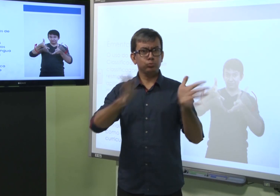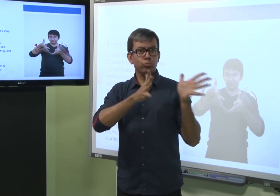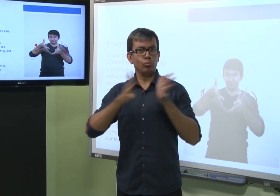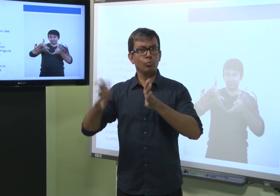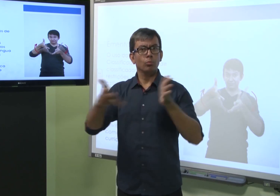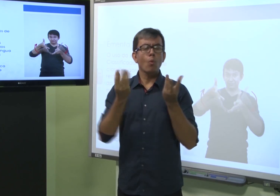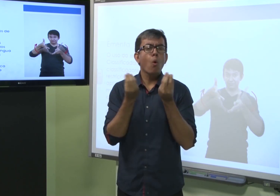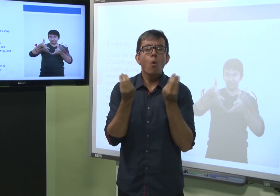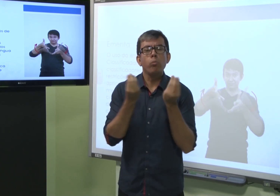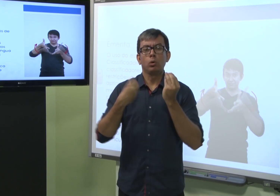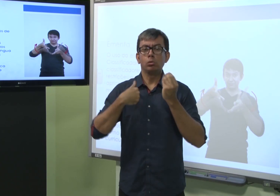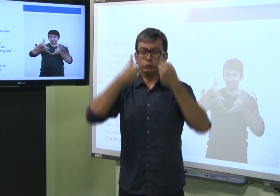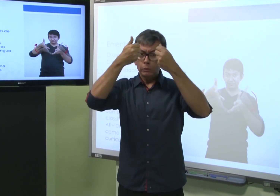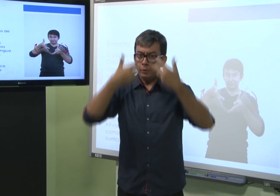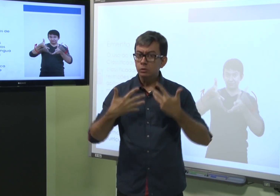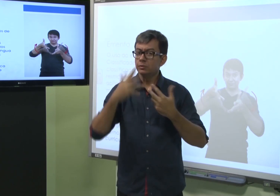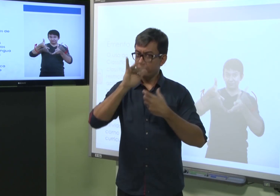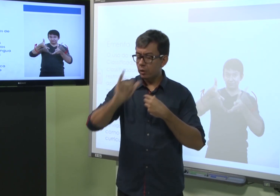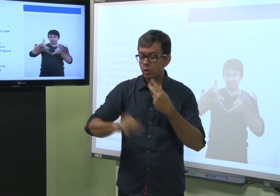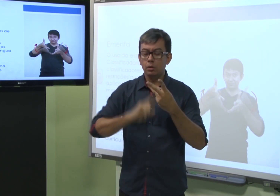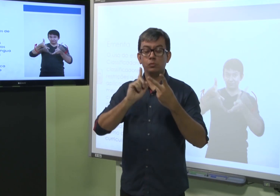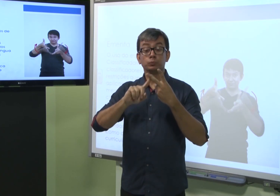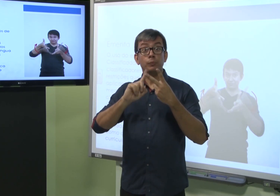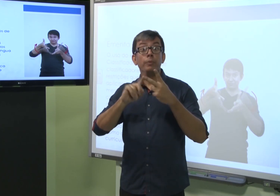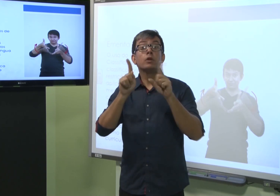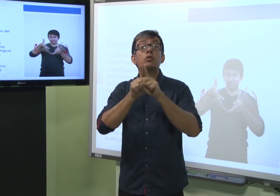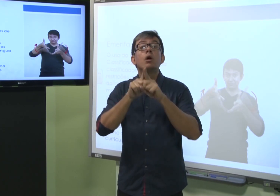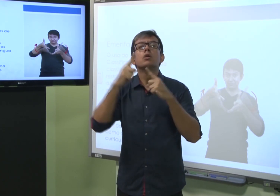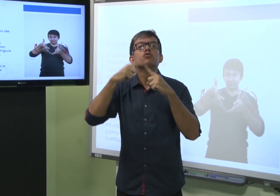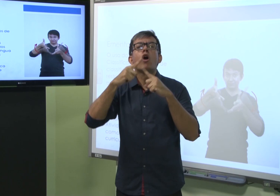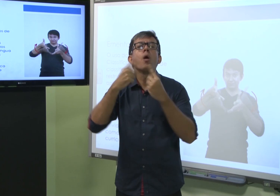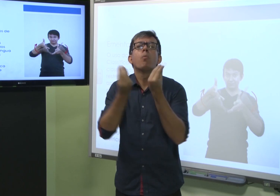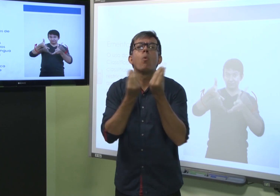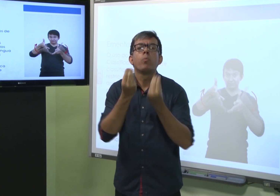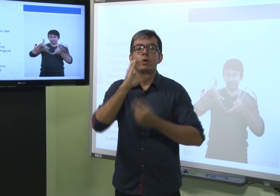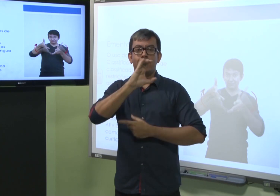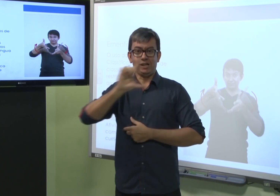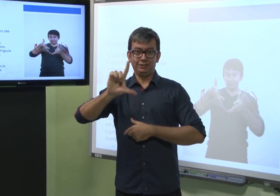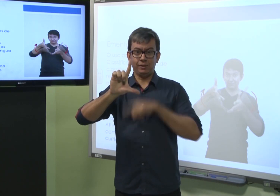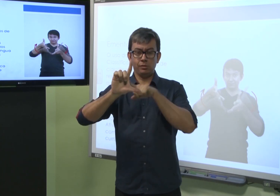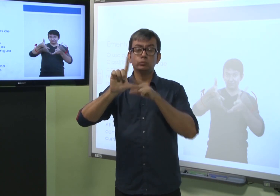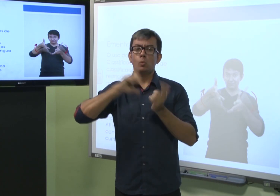dos classificadores, também os tipos de classificadores,